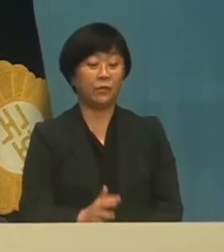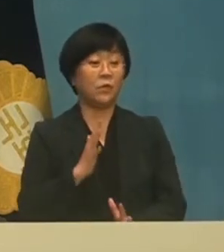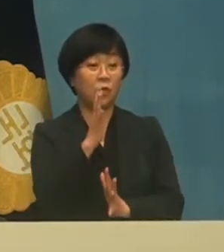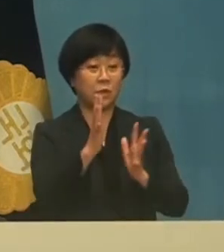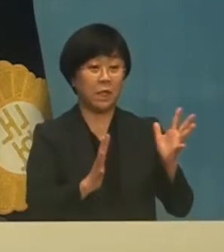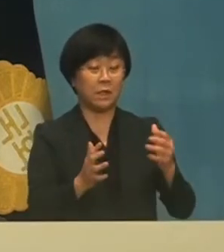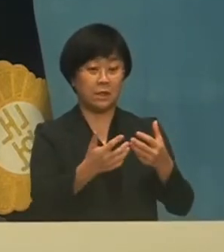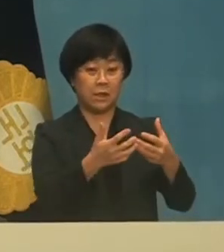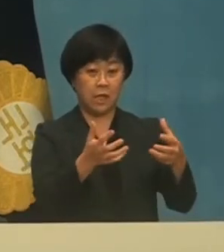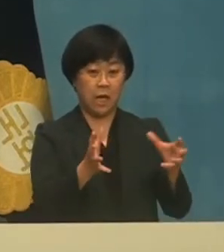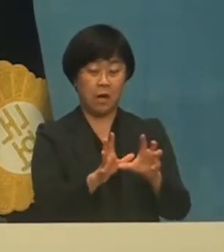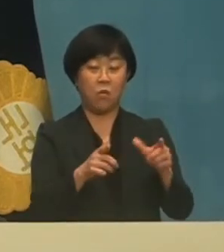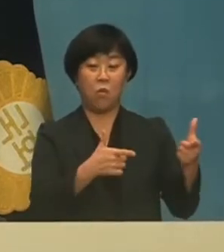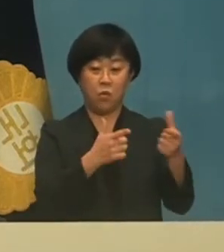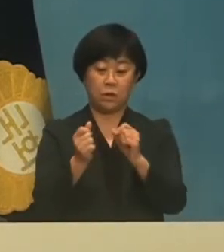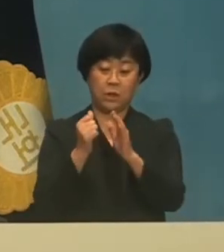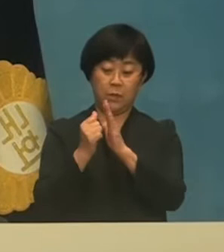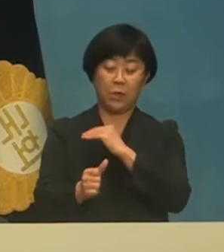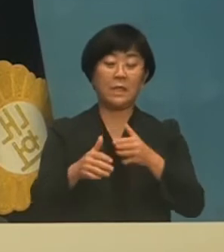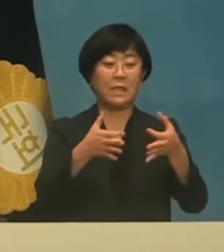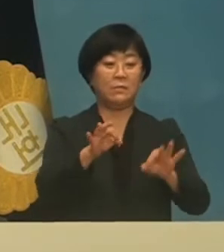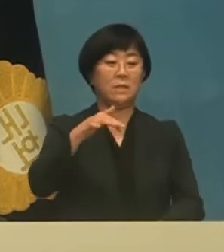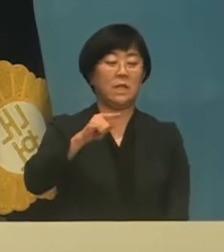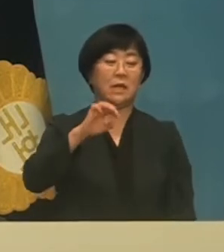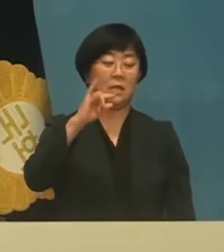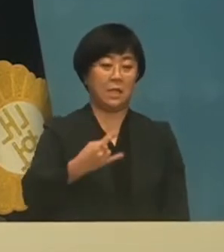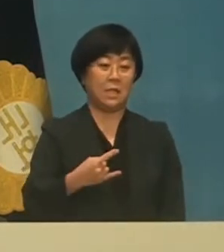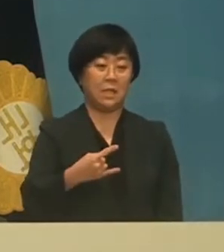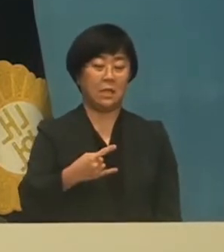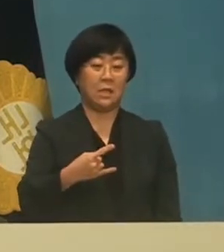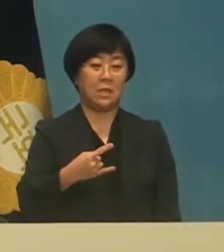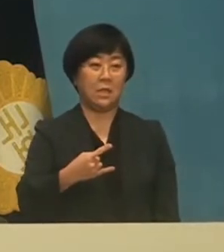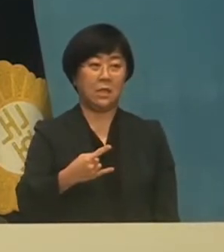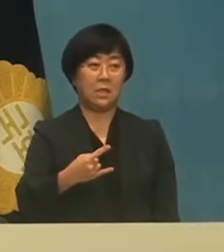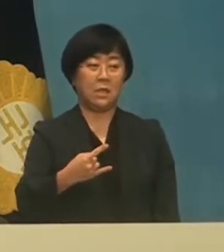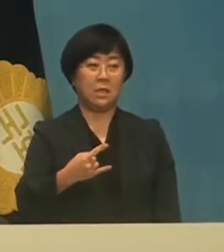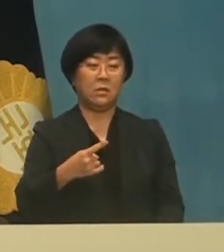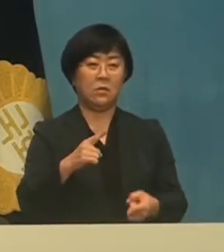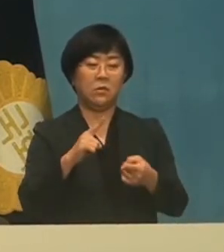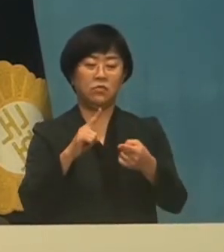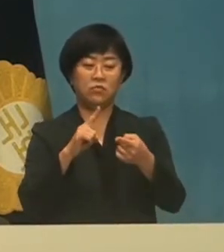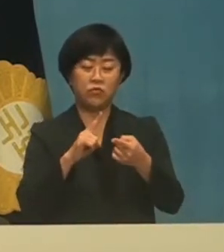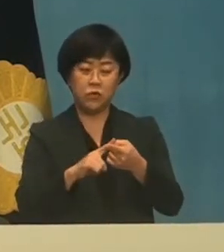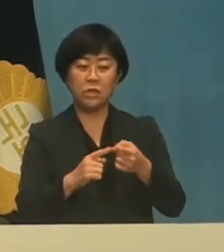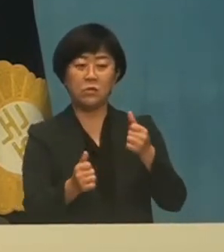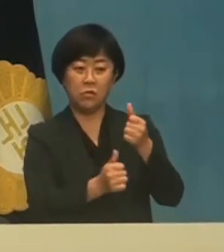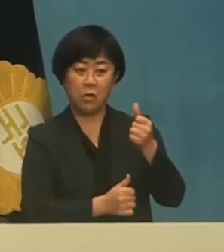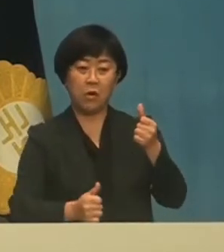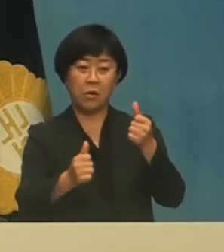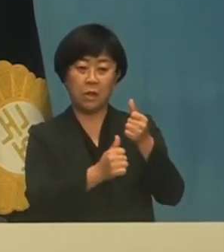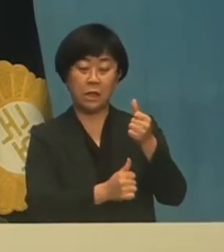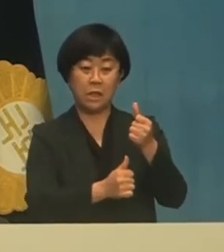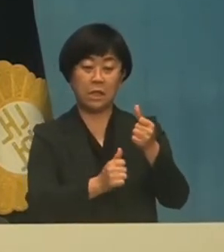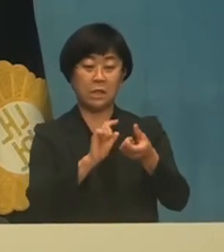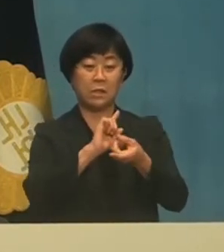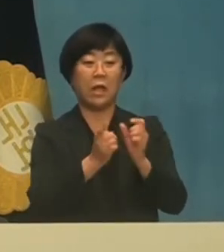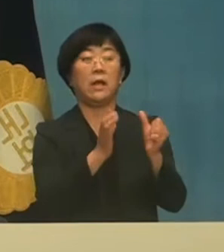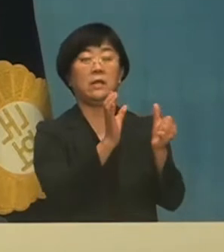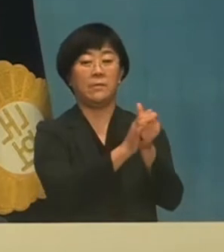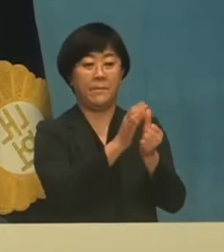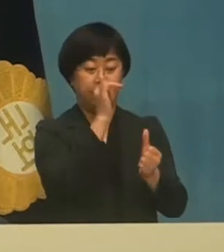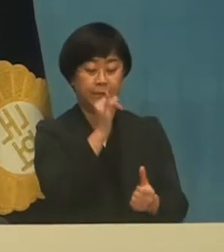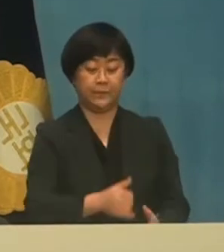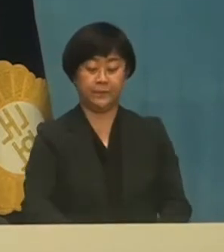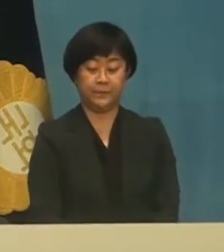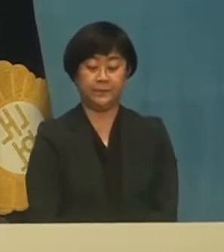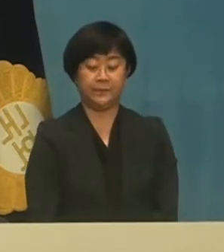녹색당 김창희 공동대표님, 남태재 녹색당 탈핵위원회 위원장 직무대행님 참석하겠습니다.